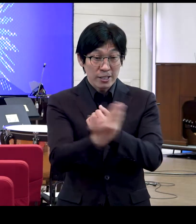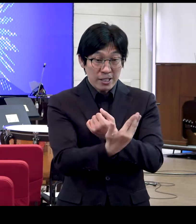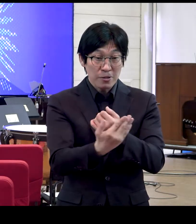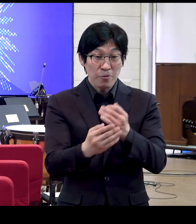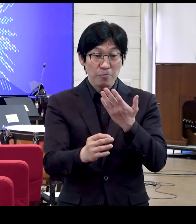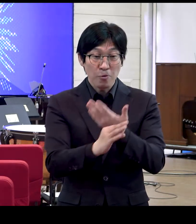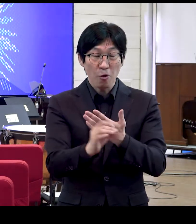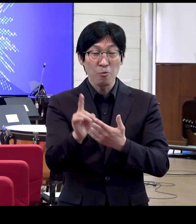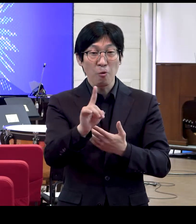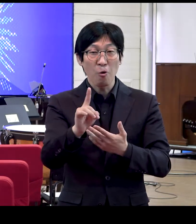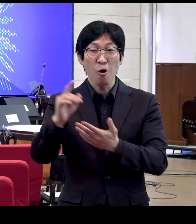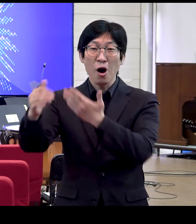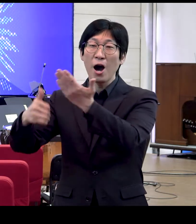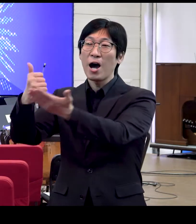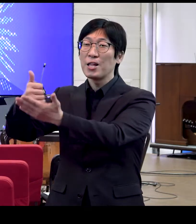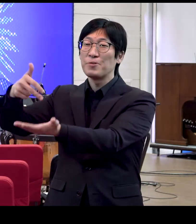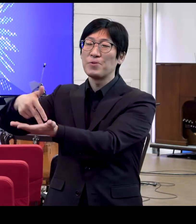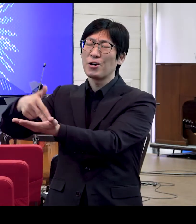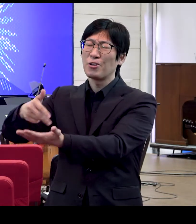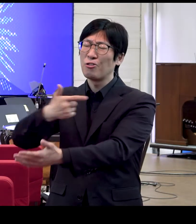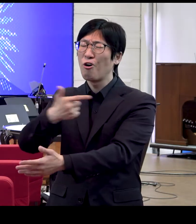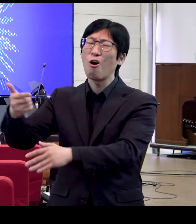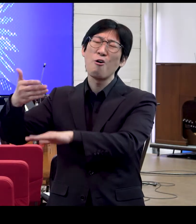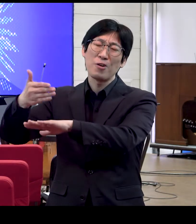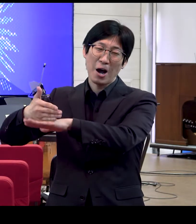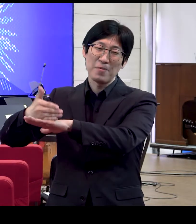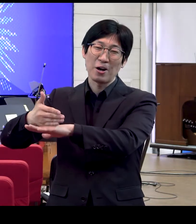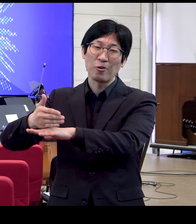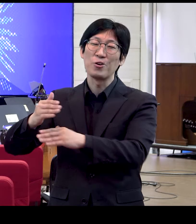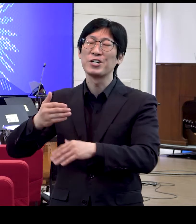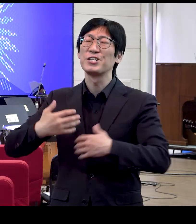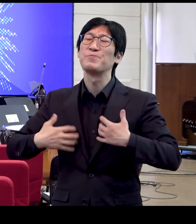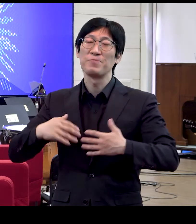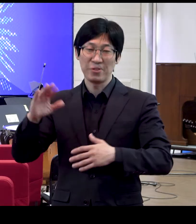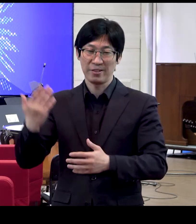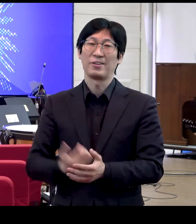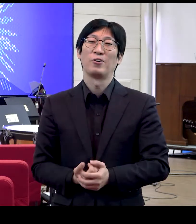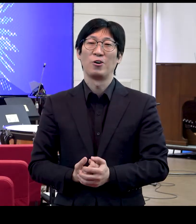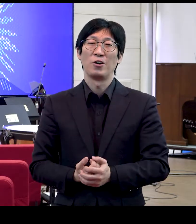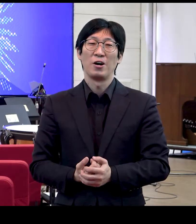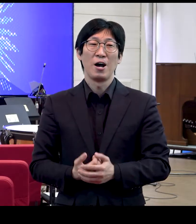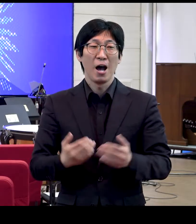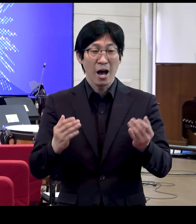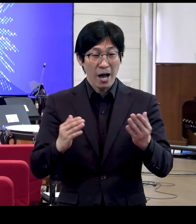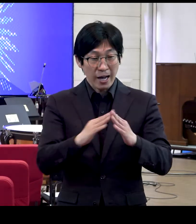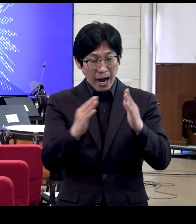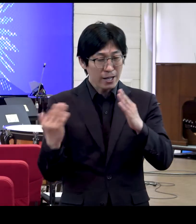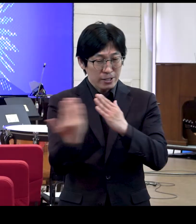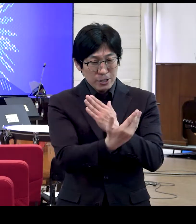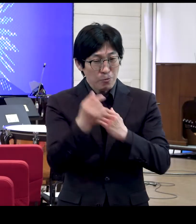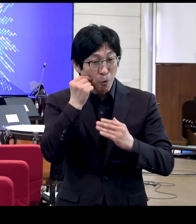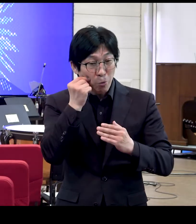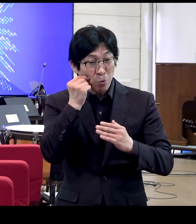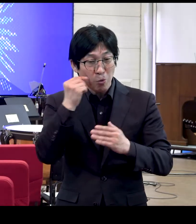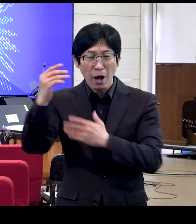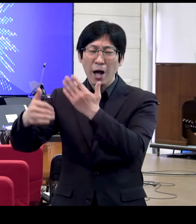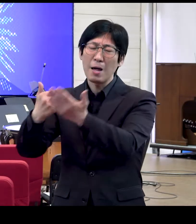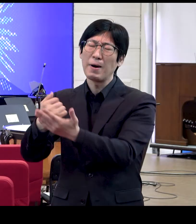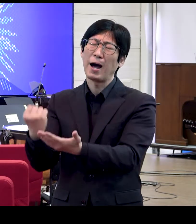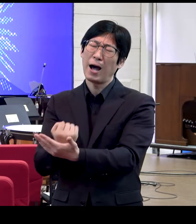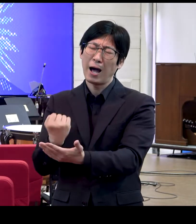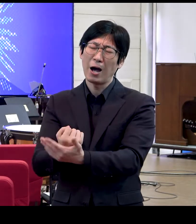하는지, 그러지 못할 때 우리 하나님 마음이 얼마나 아프고 안타까운지 이걸 너무나 잘 나타낸 그 말씀이